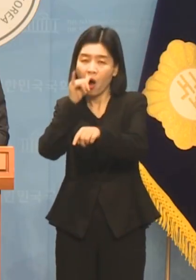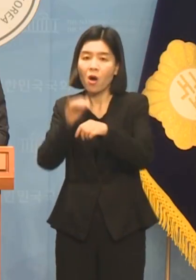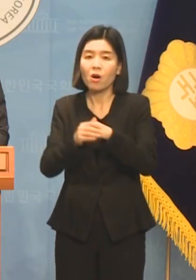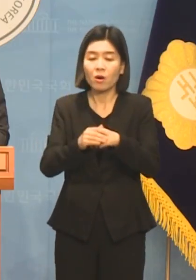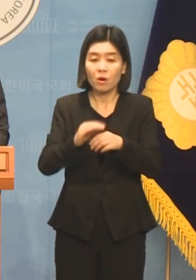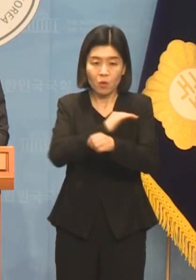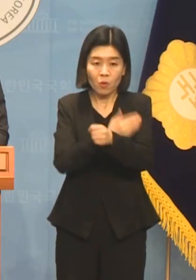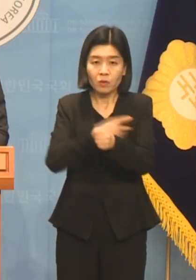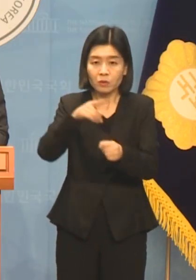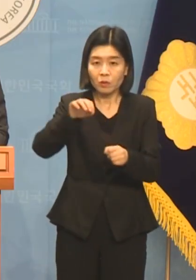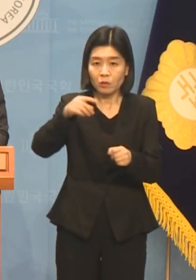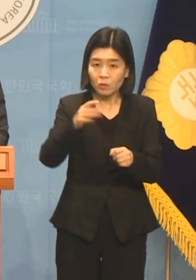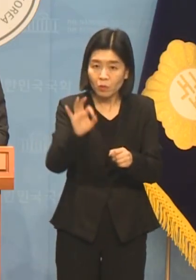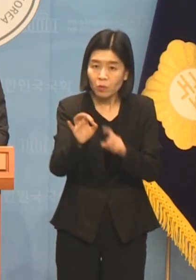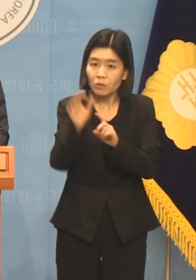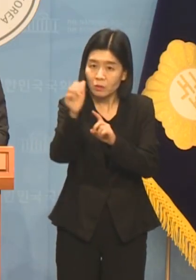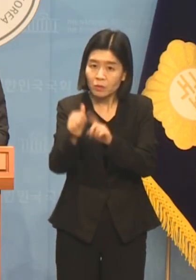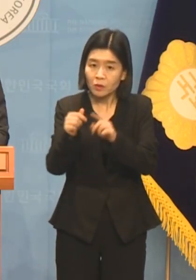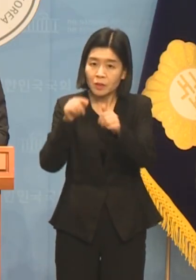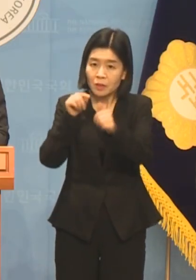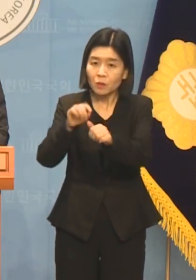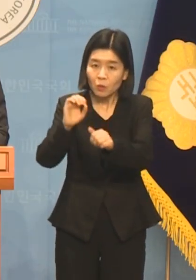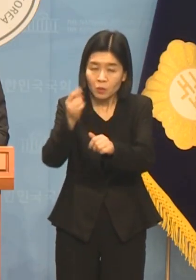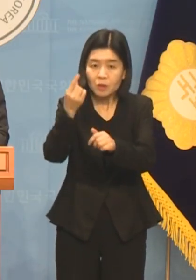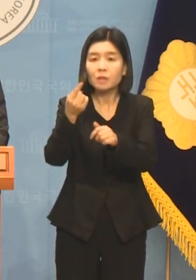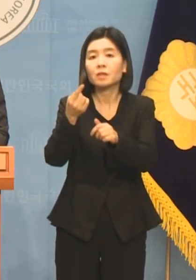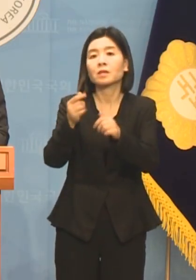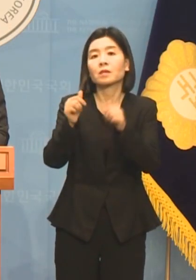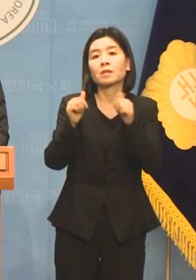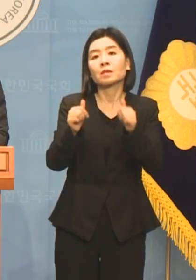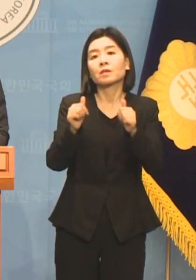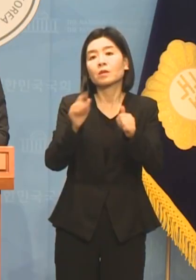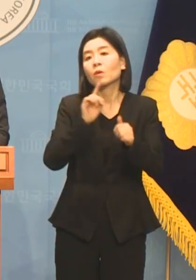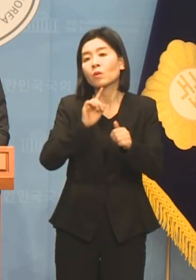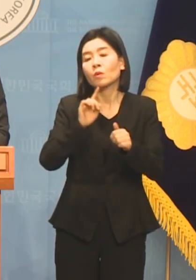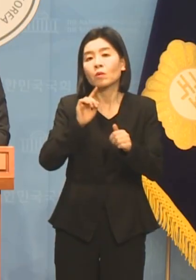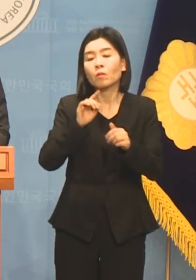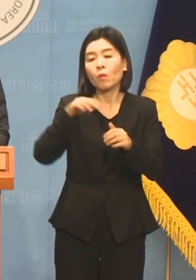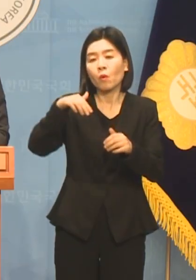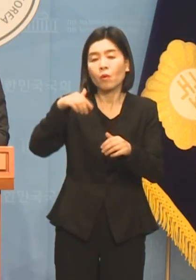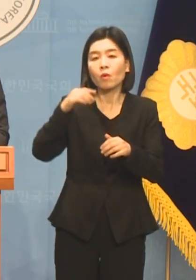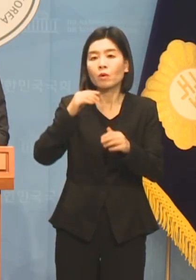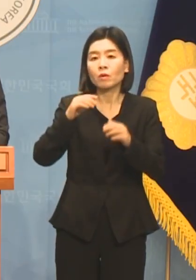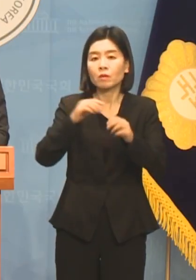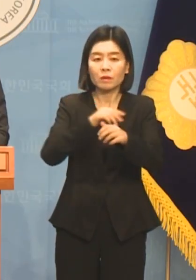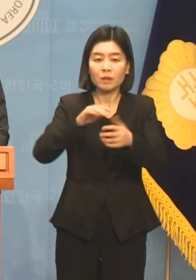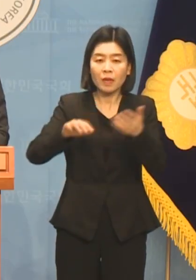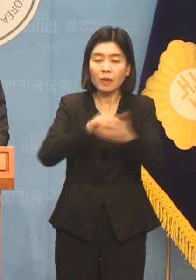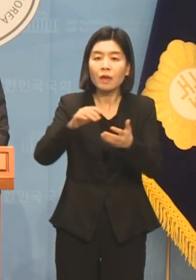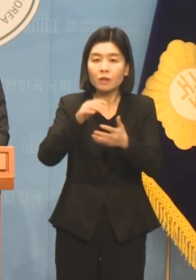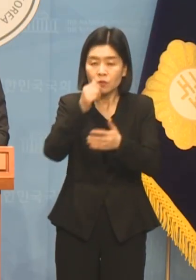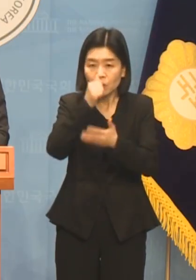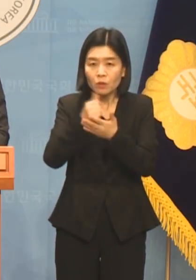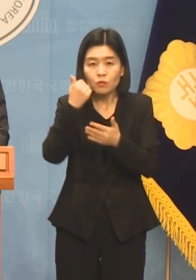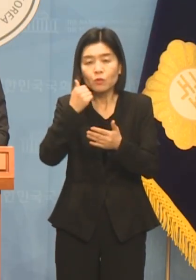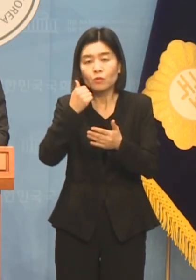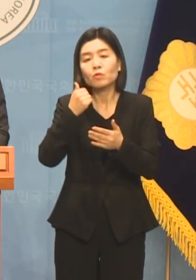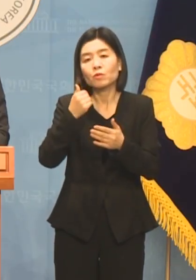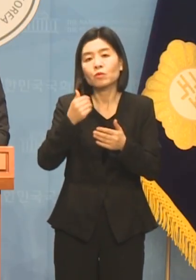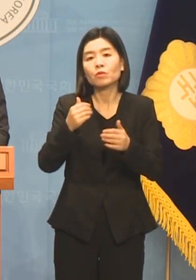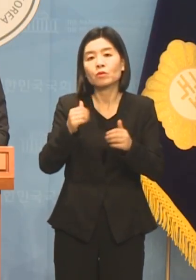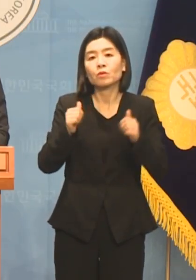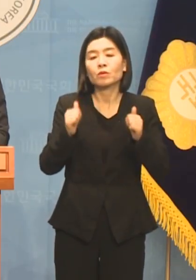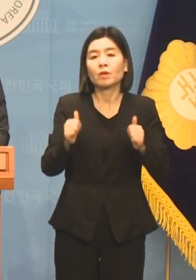지시에 따라 내란 음모 혐의로 상기 인원들을 고발한 주진우 국민의힘 법률위원장은 3월 31일 제3자인 조국혁신당에